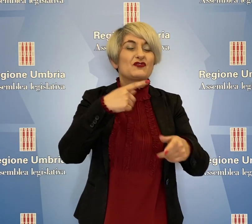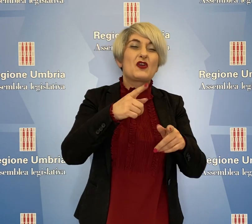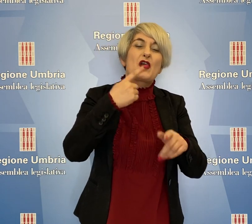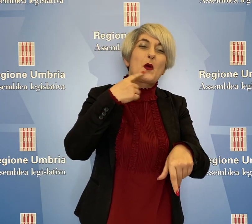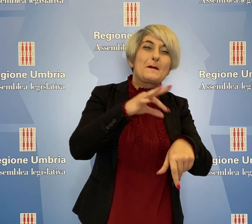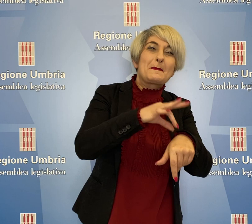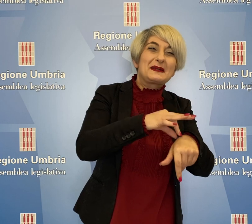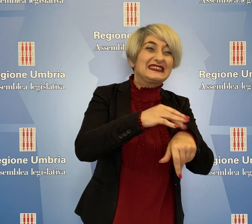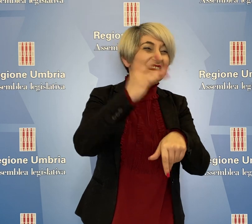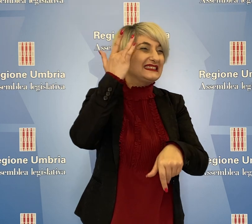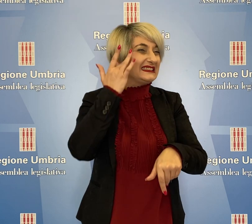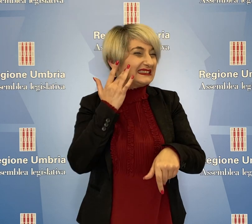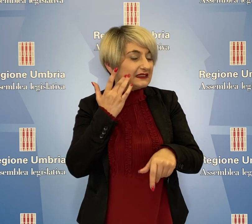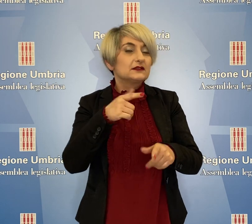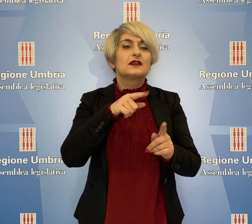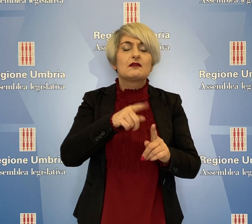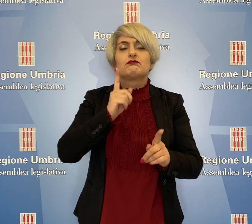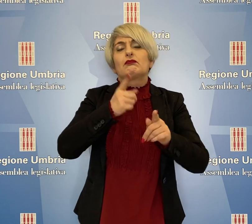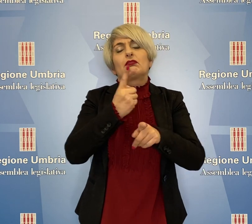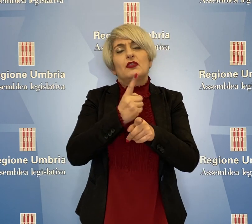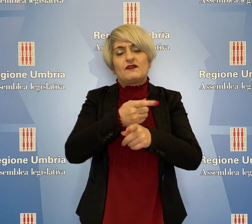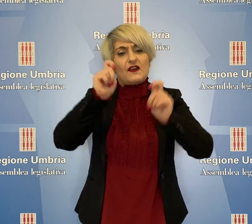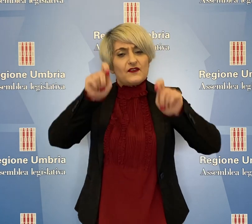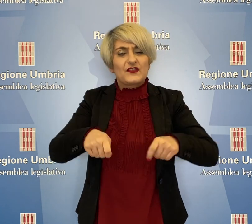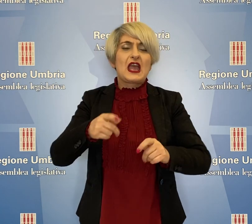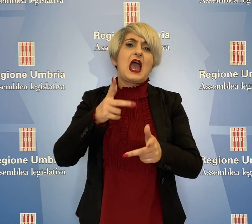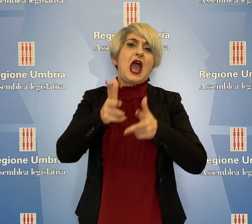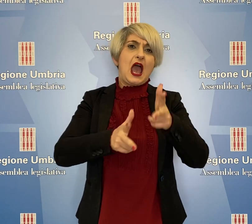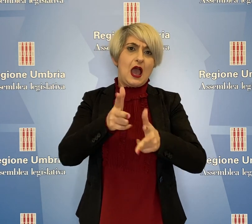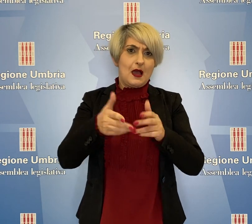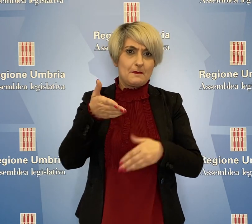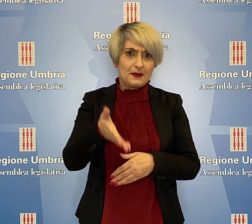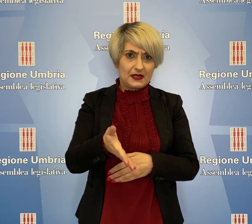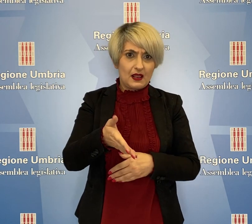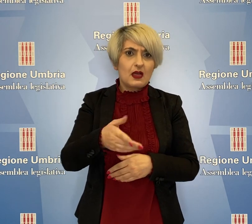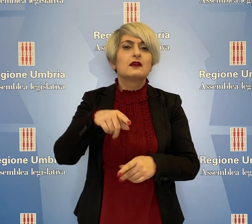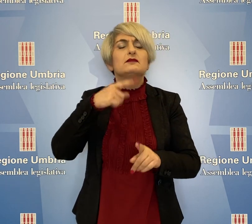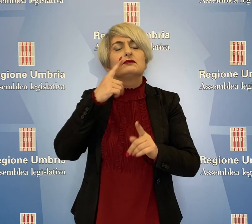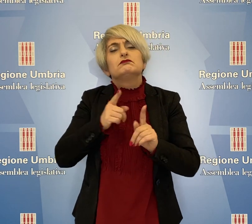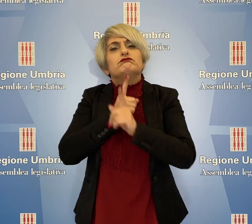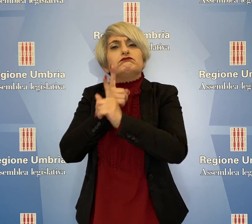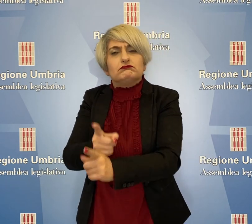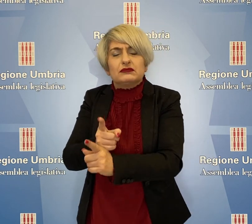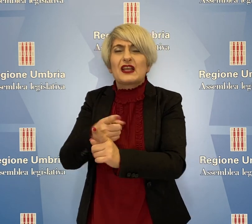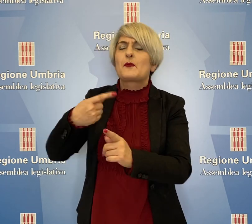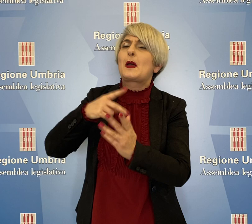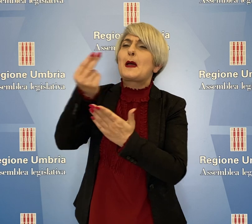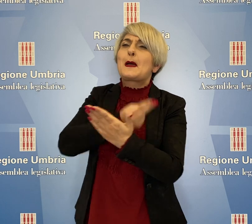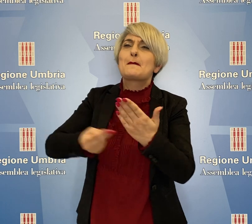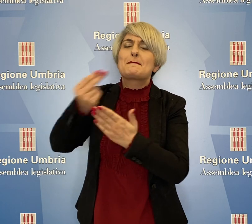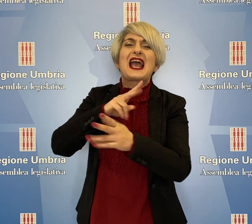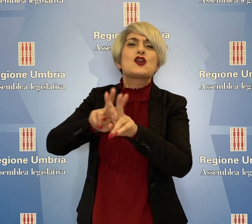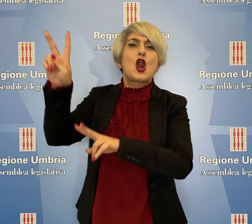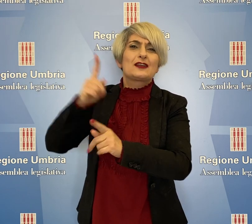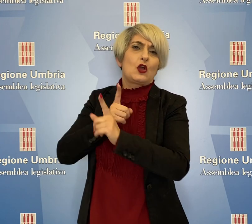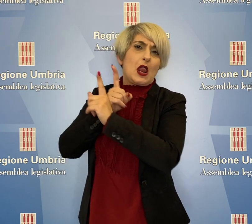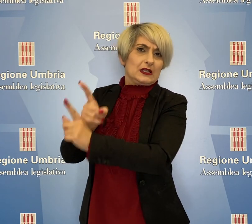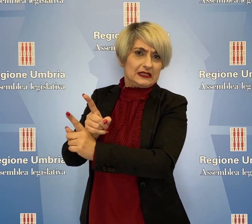specifiche patologie critiche si avvierà ad aprile nel rispetto delle indicazioni del piano nazionale rientrano in